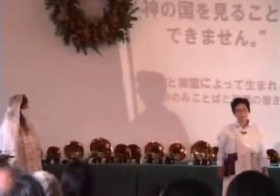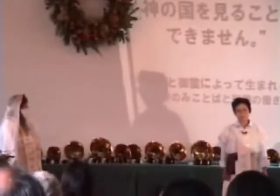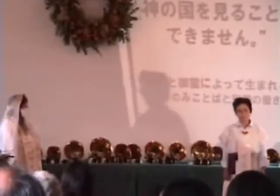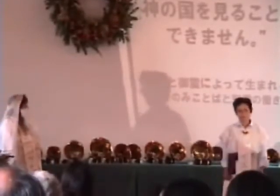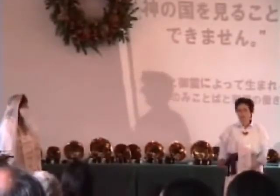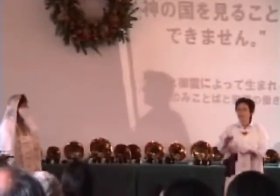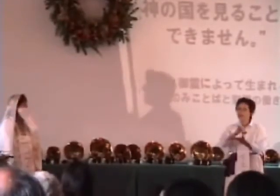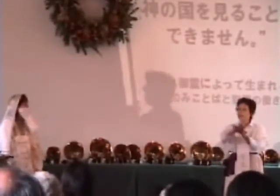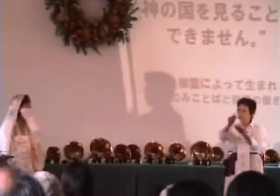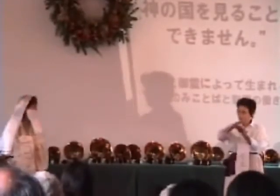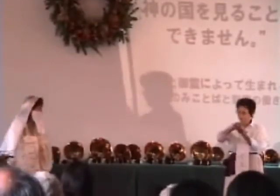誰でも